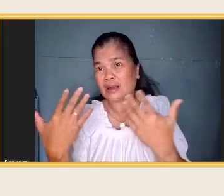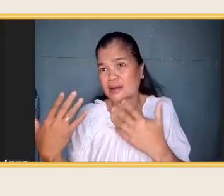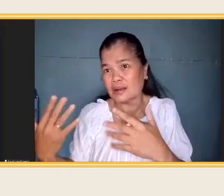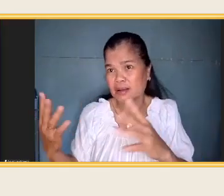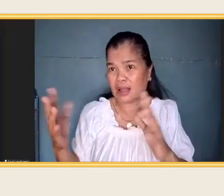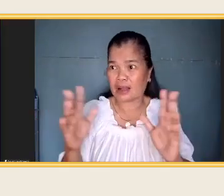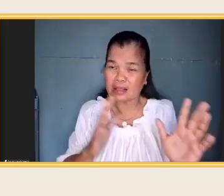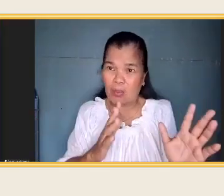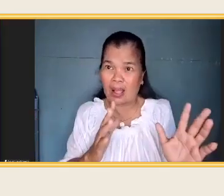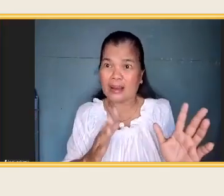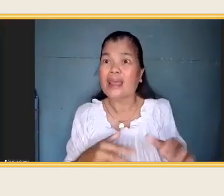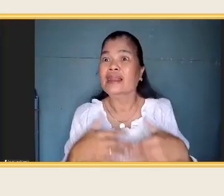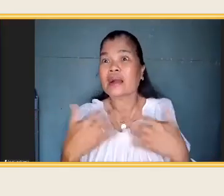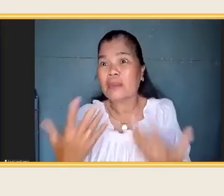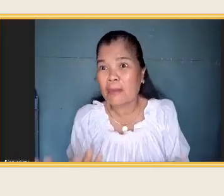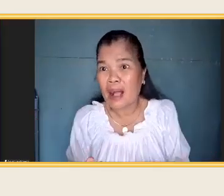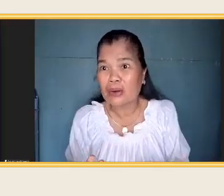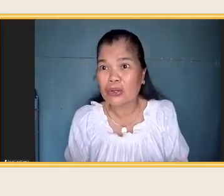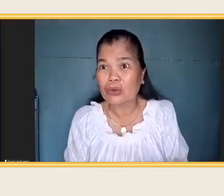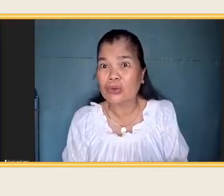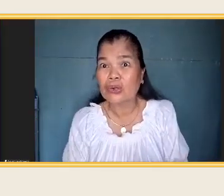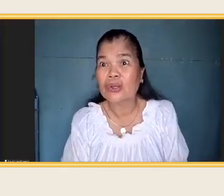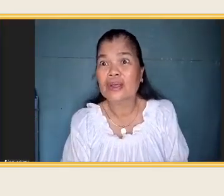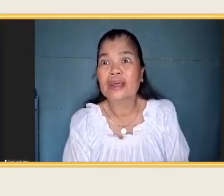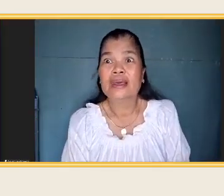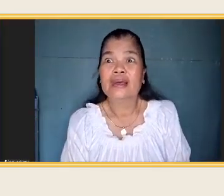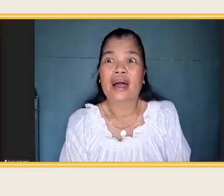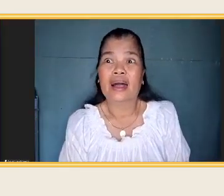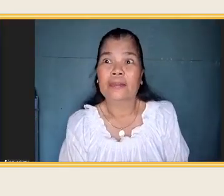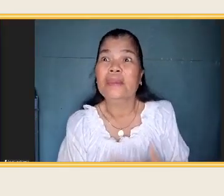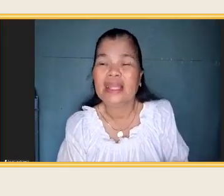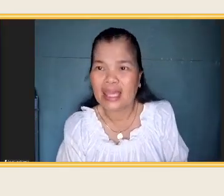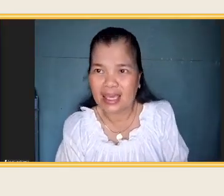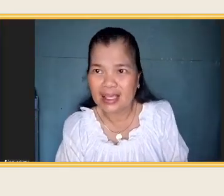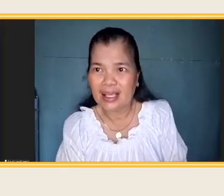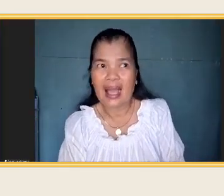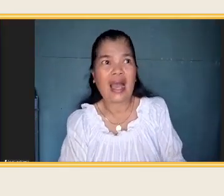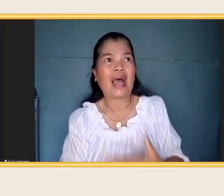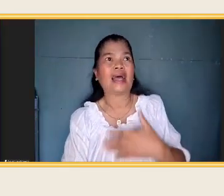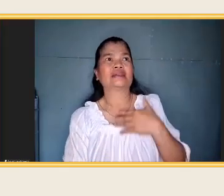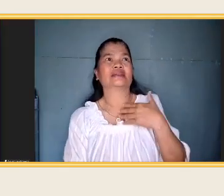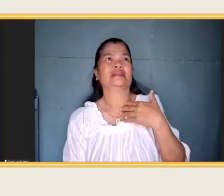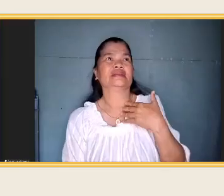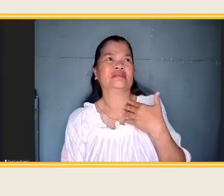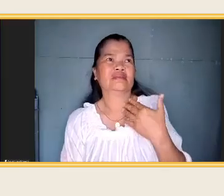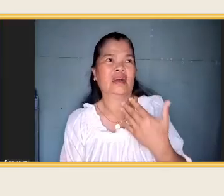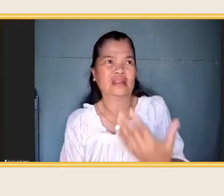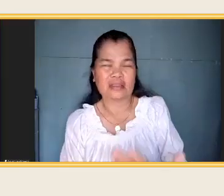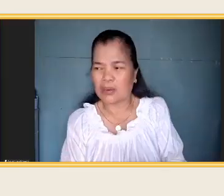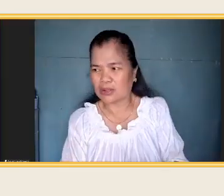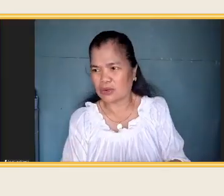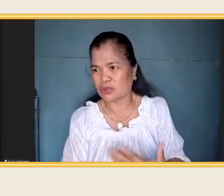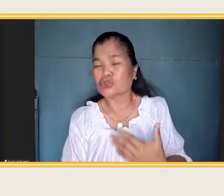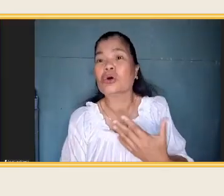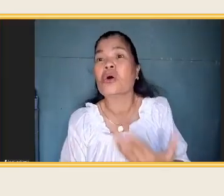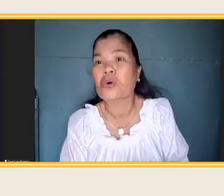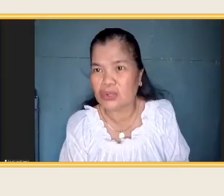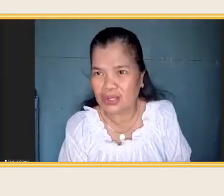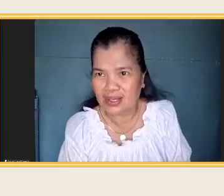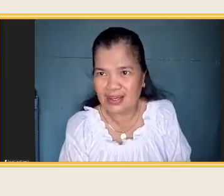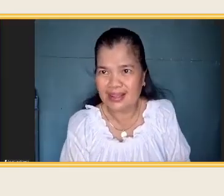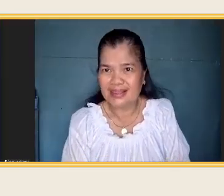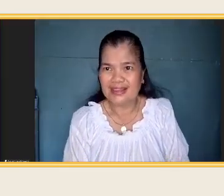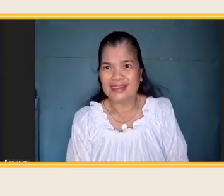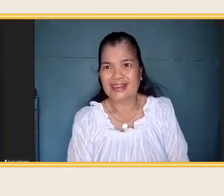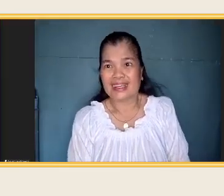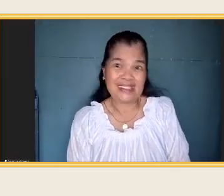at ng katawan, nagbabago yung meaning at tawag doon,